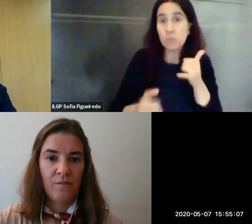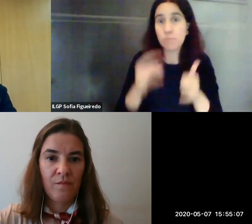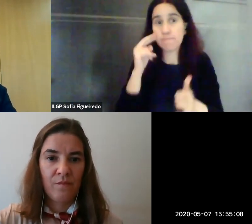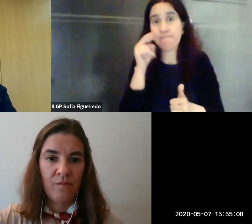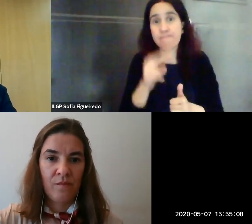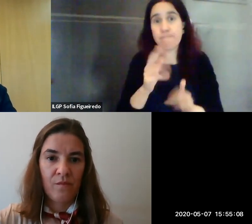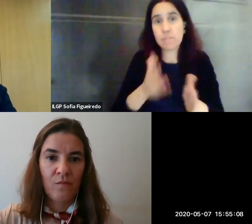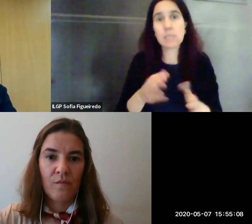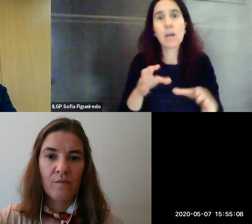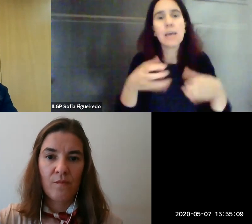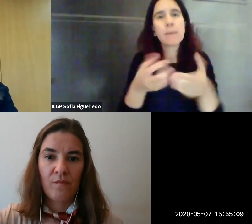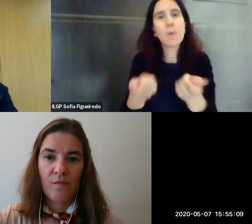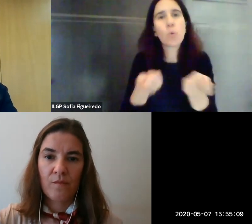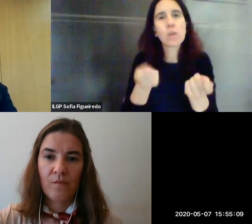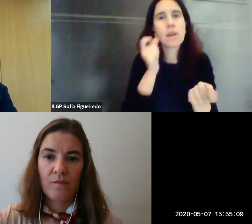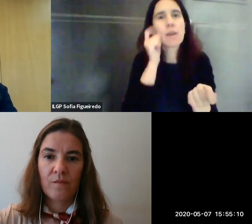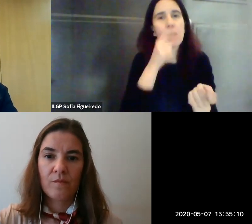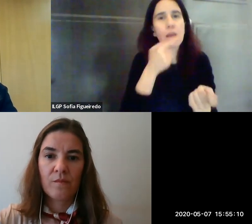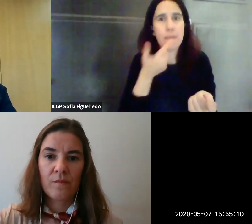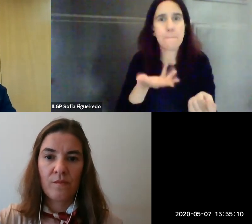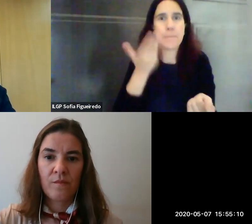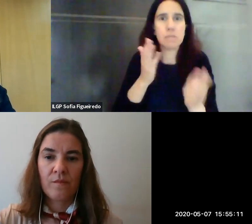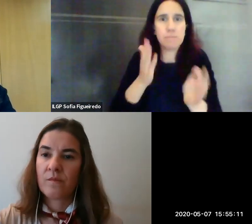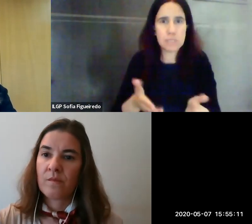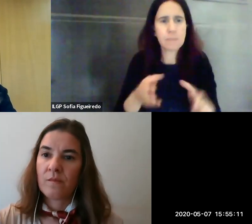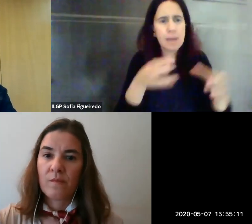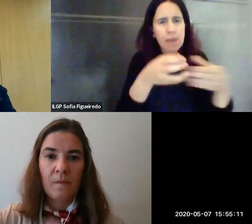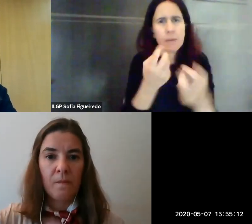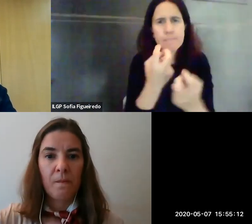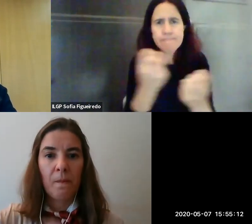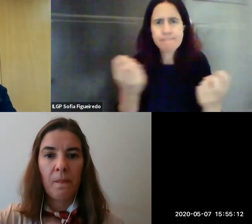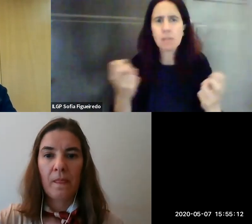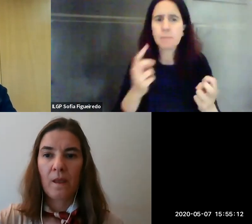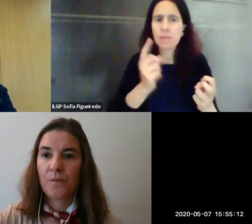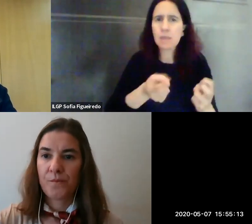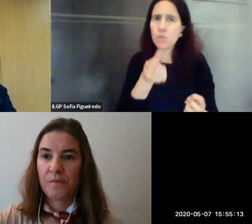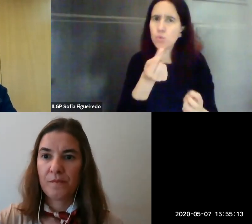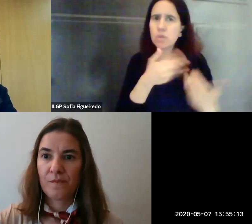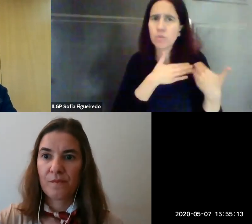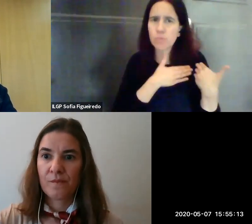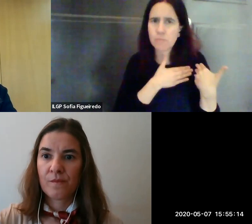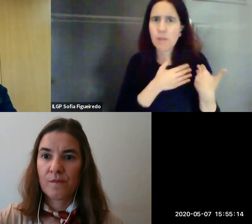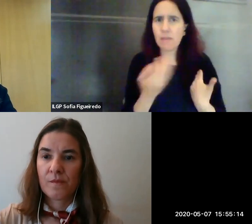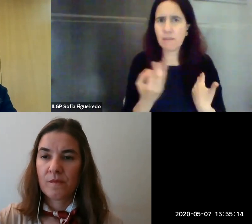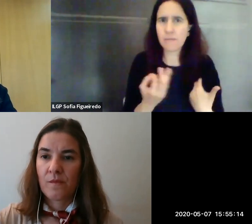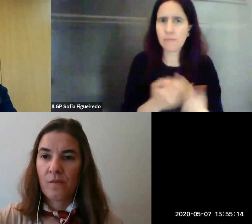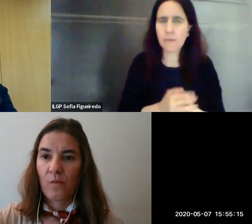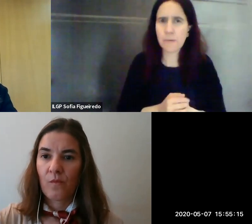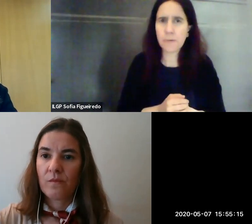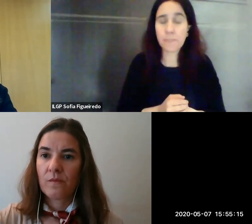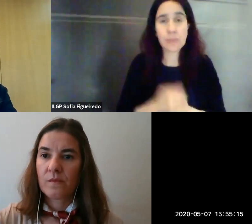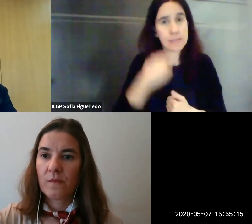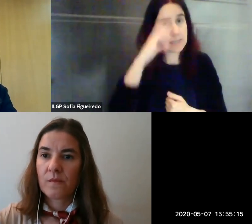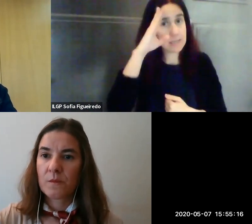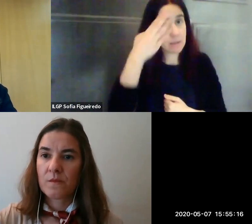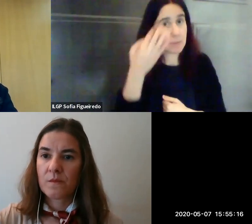quem coordena as equipas mais ainda, mas os próprios elementos das equipas devem também assumir um bocadinho essa responsabilidade, sabendo